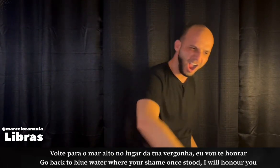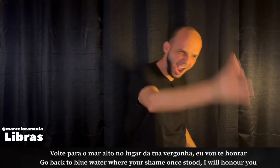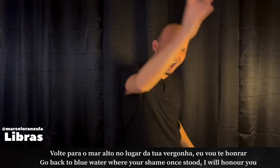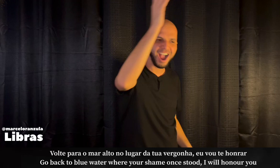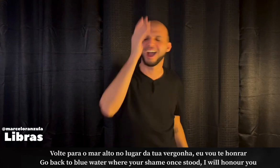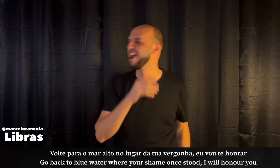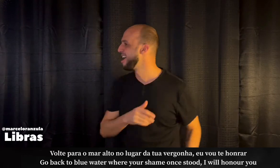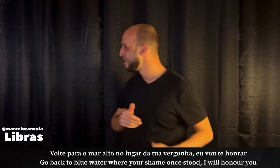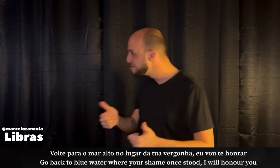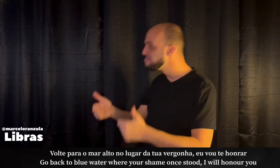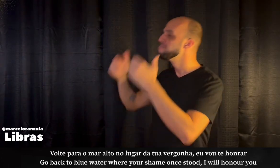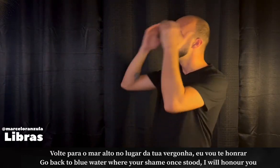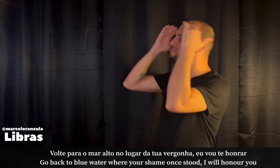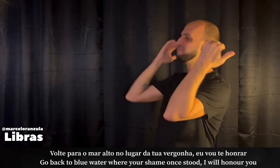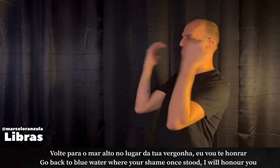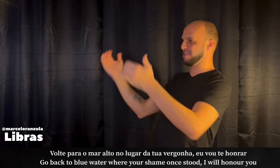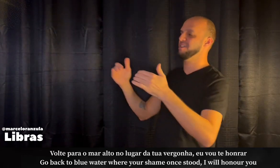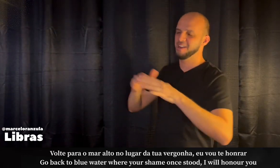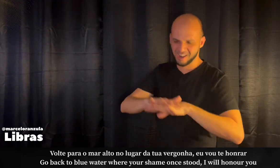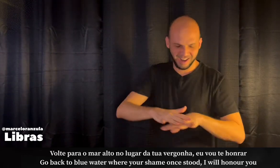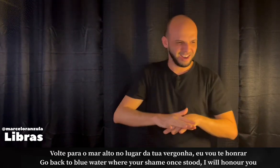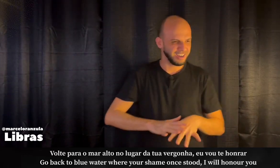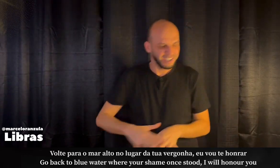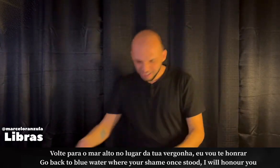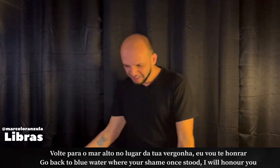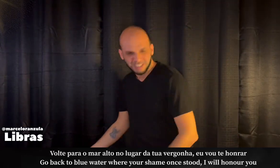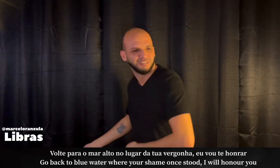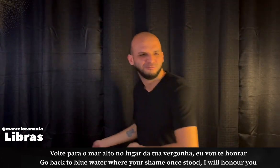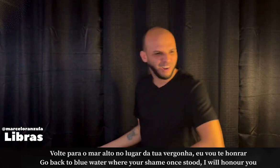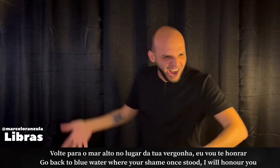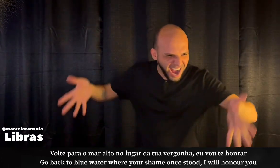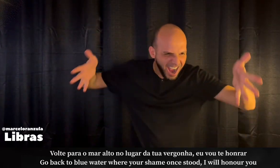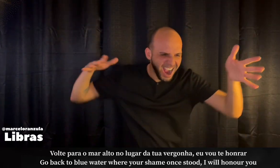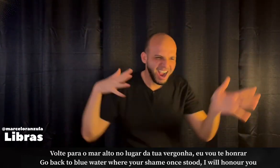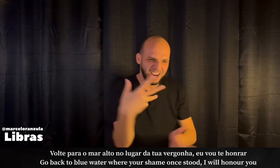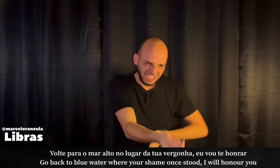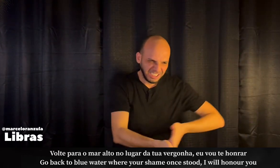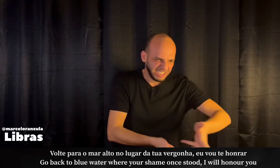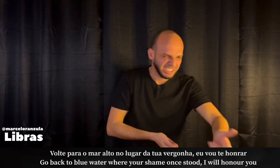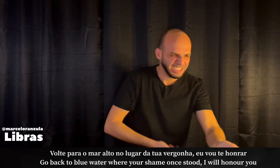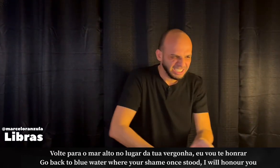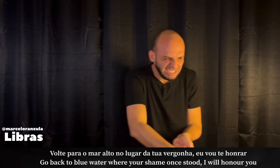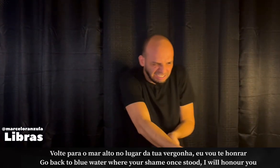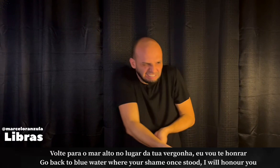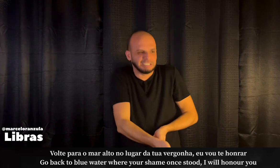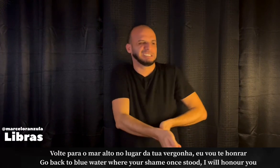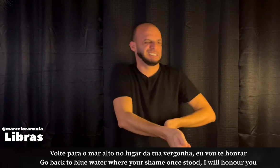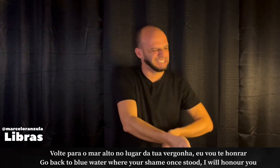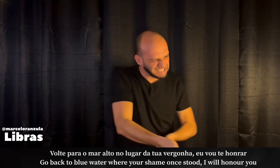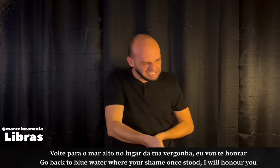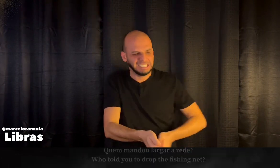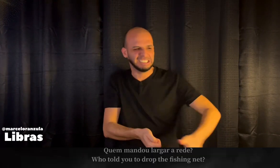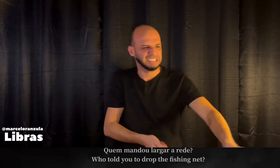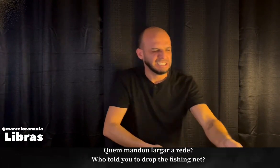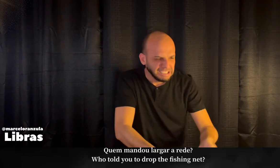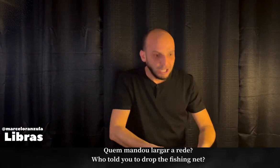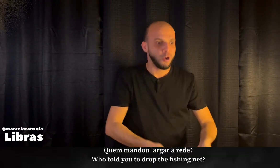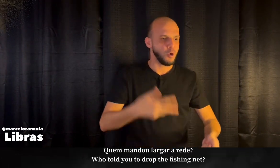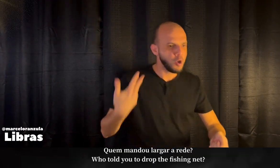Volte para o mar alto No lugar da tua vergonha Eu vou te honrar Filho,